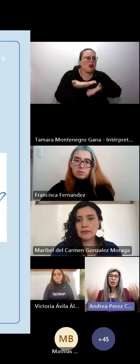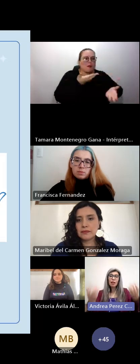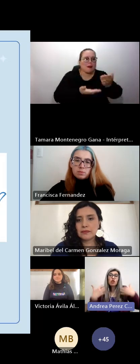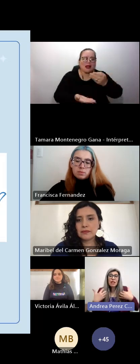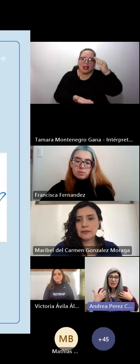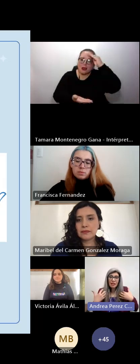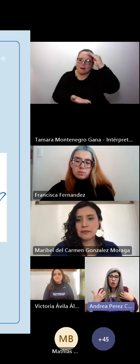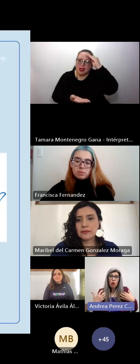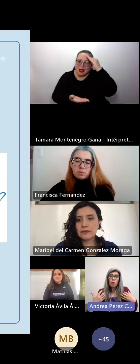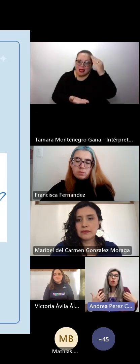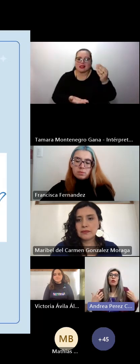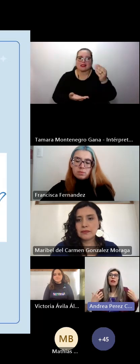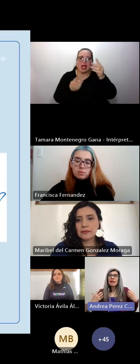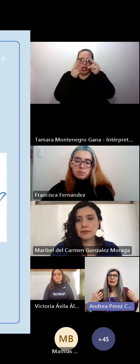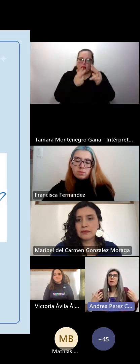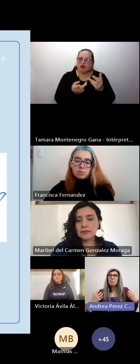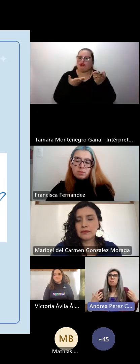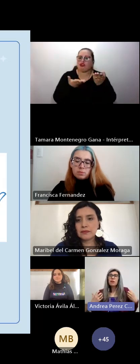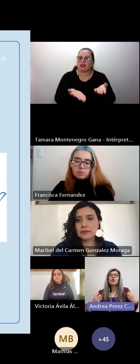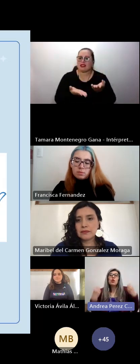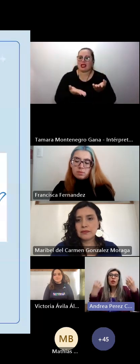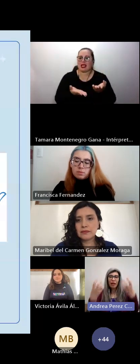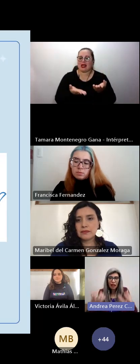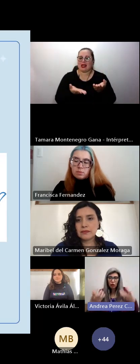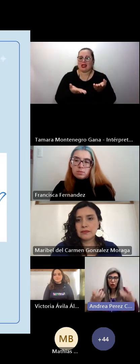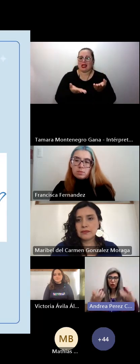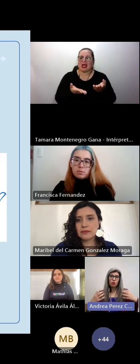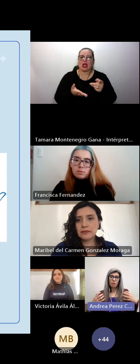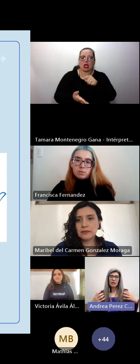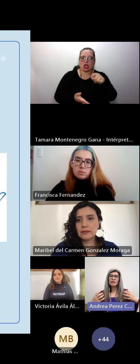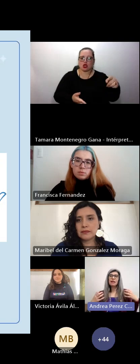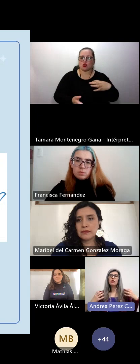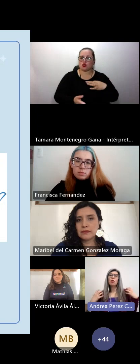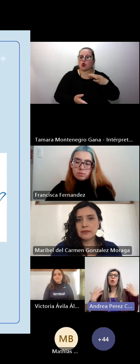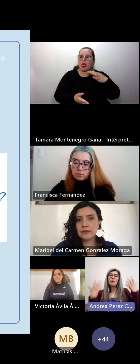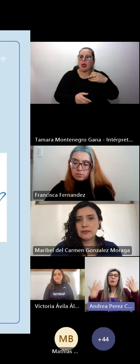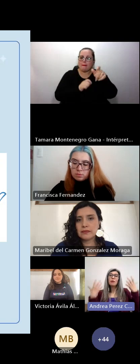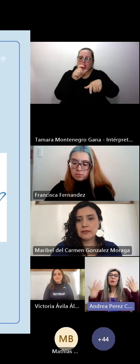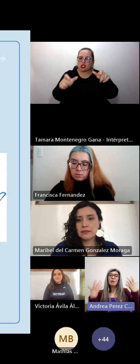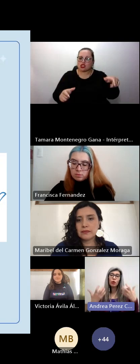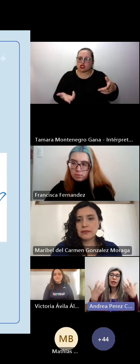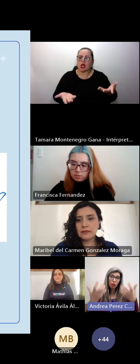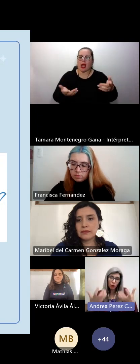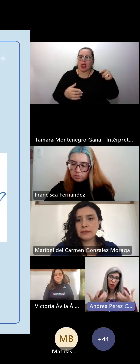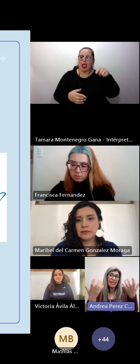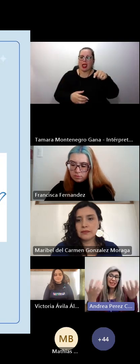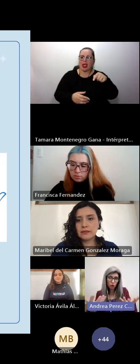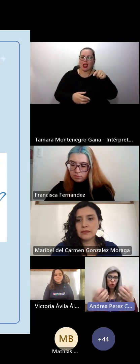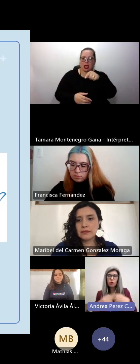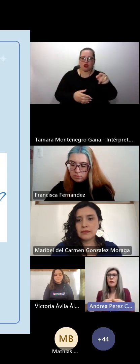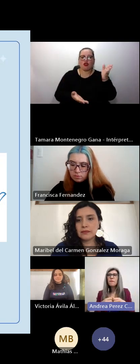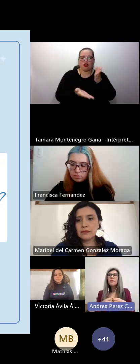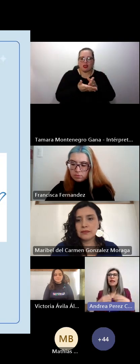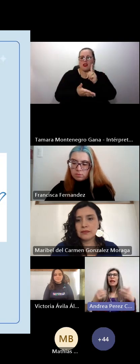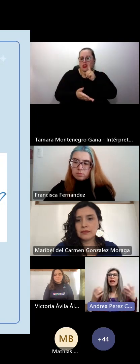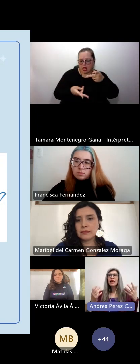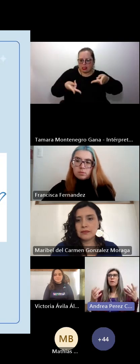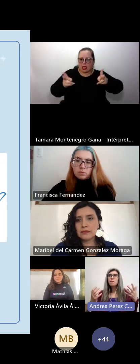experiencias, de reconocerse como eh, ciudadanos en sus países, como personas sujetas de